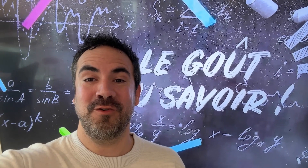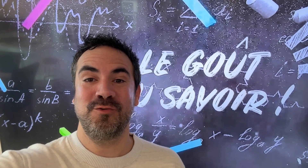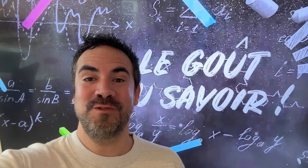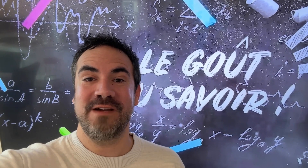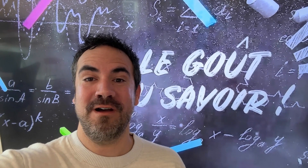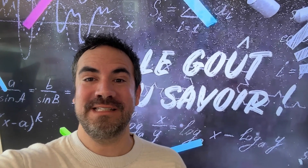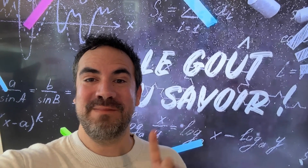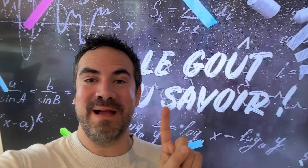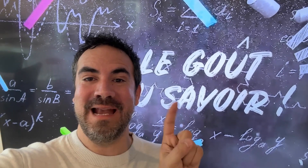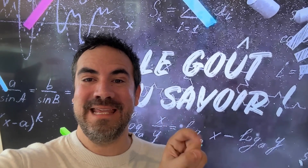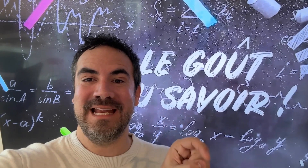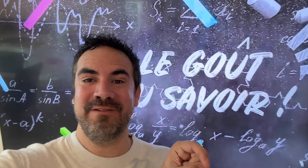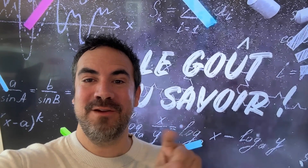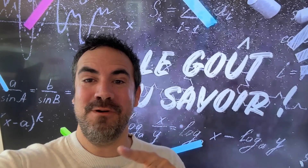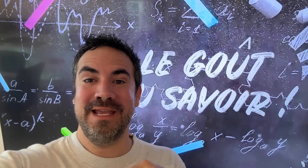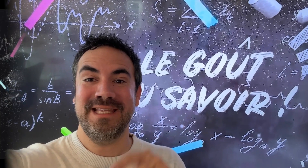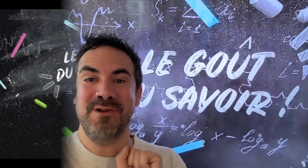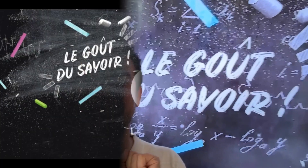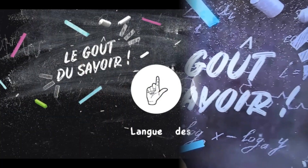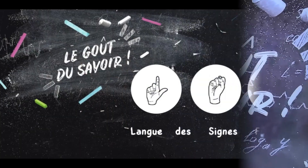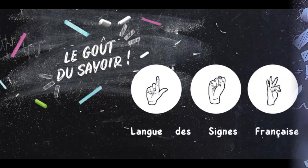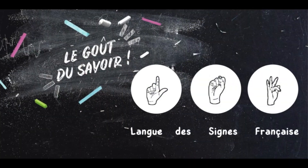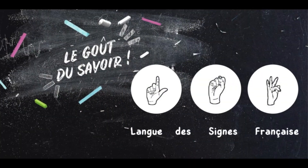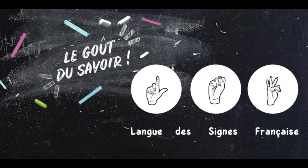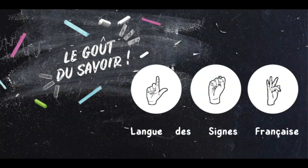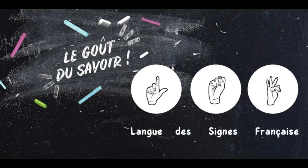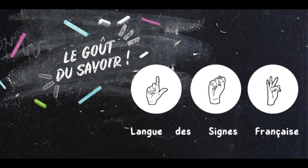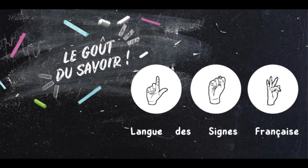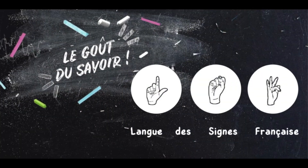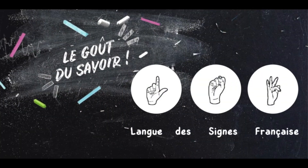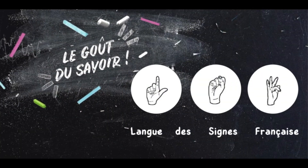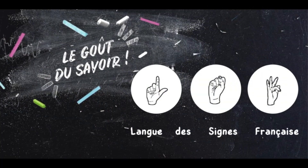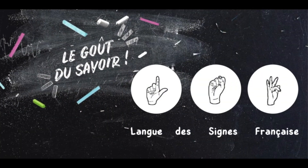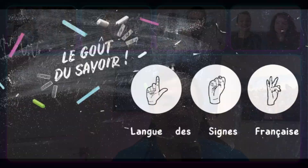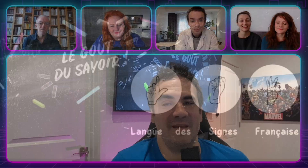Bienvenue à toi dans le goût du savoir, n'hésite pas à liker la vidéo et à t'abonner.